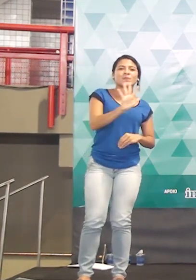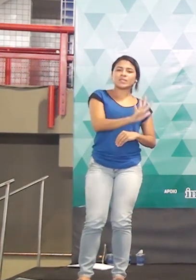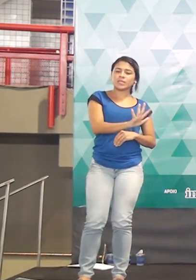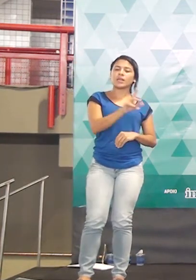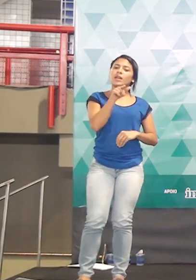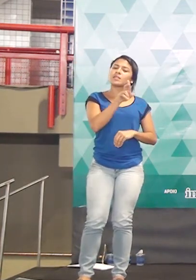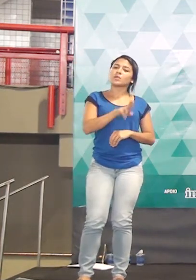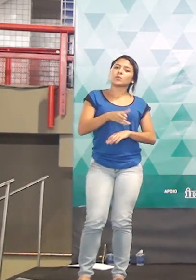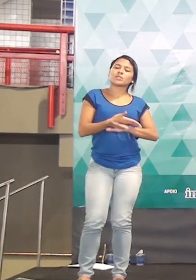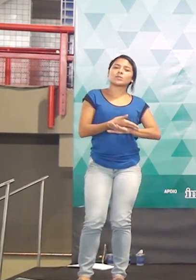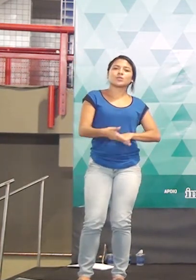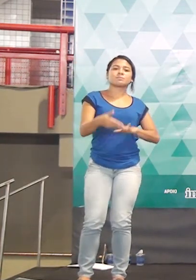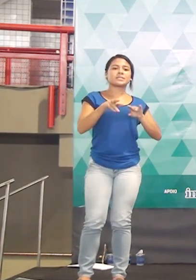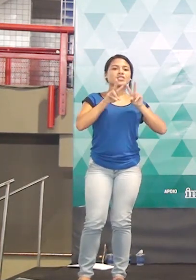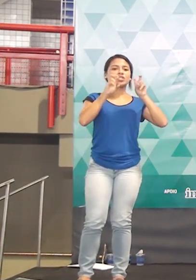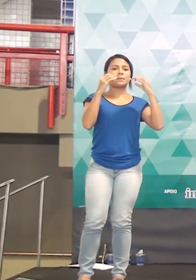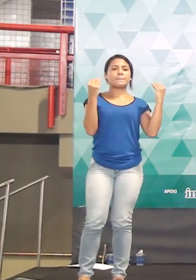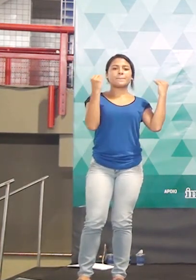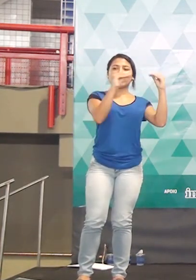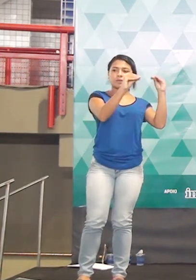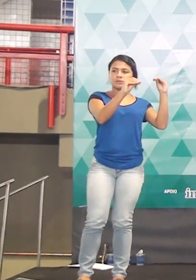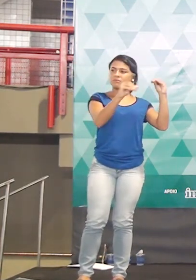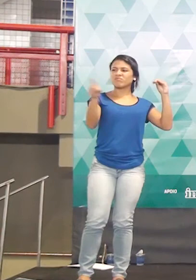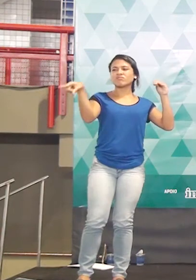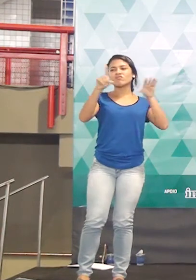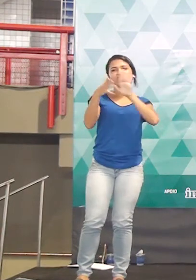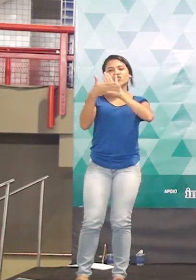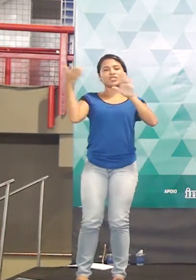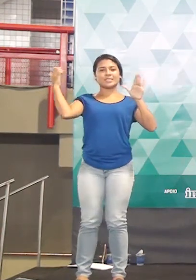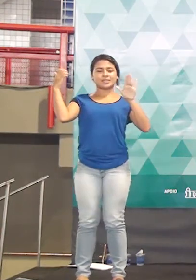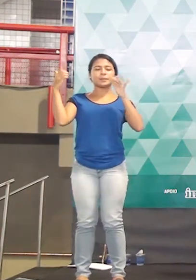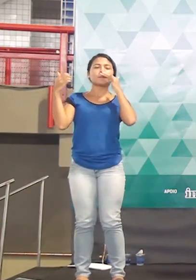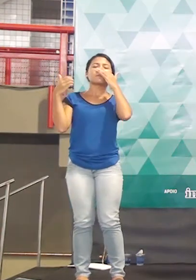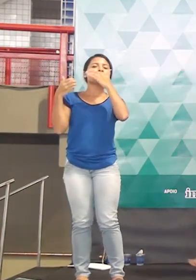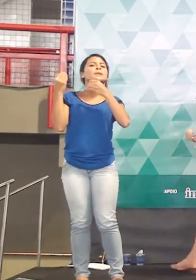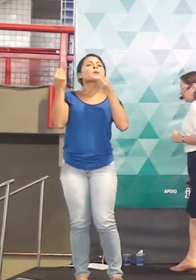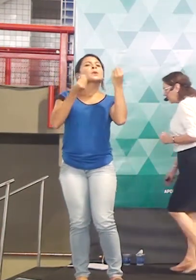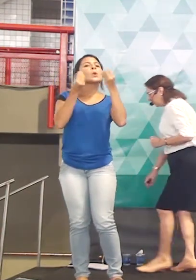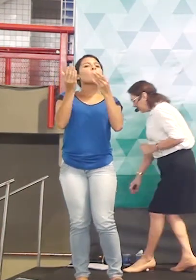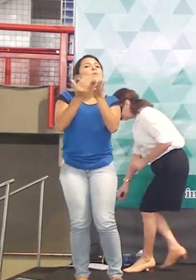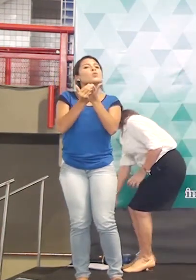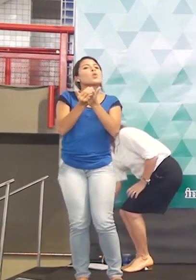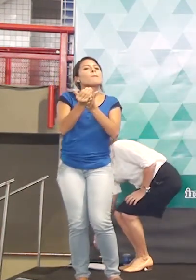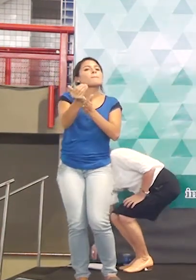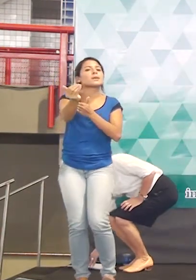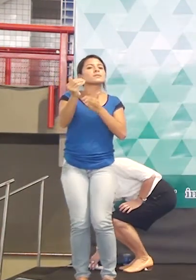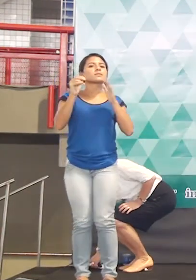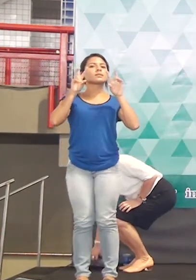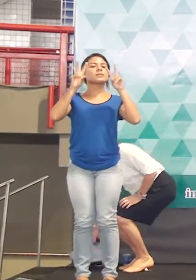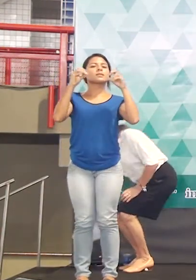vocês entendam. Professora, como é que eu começo a redação? Você vai pegar a sua folha,